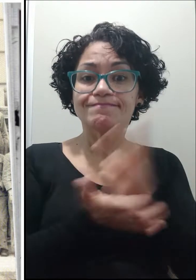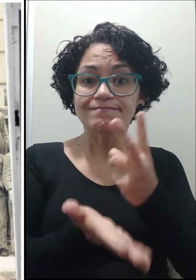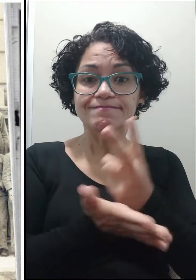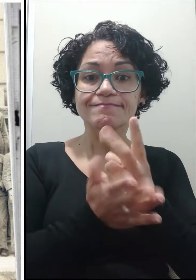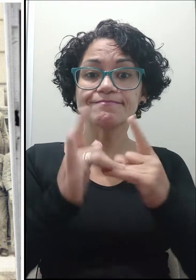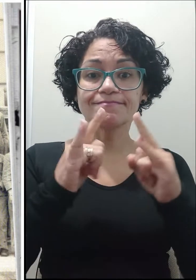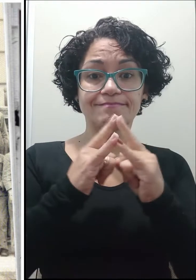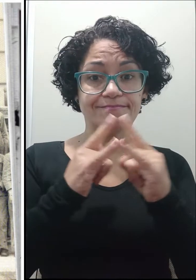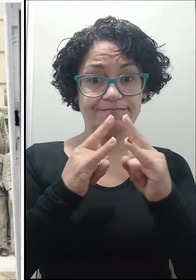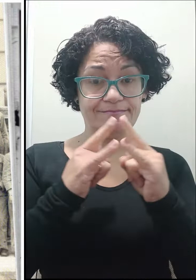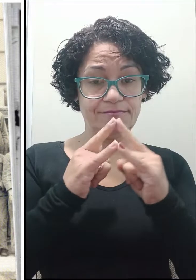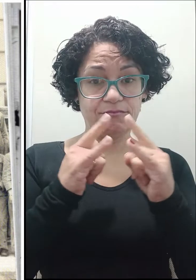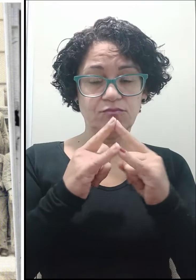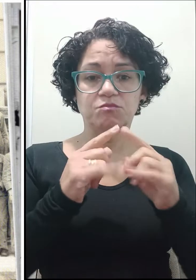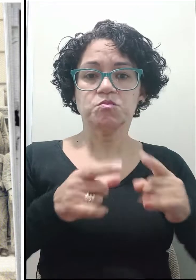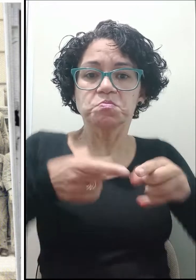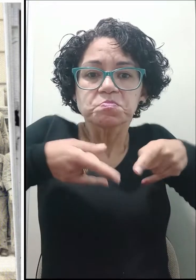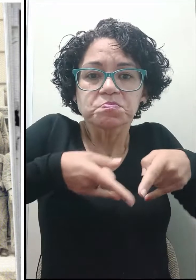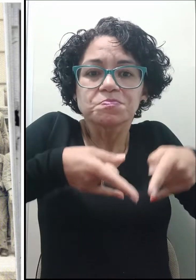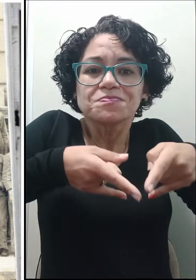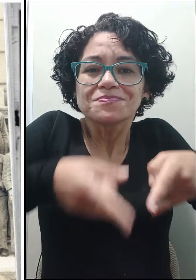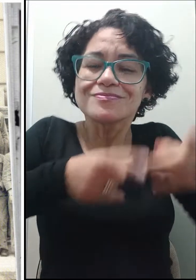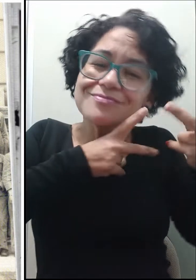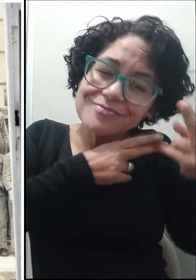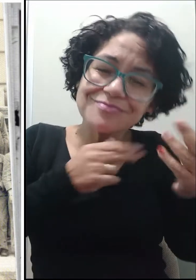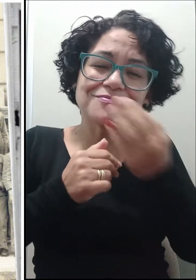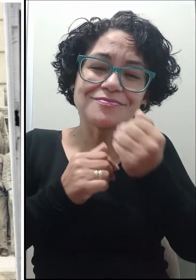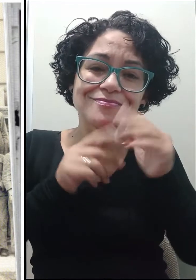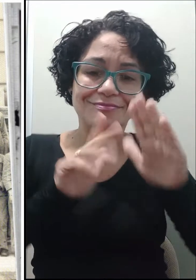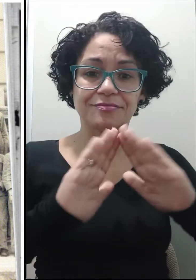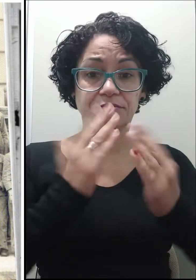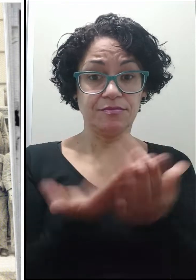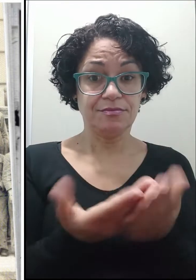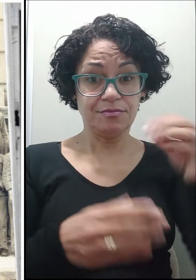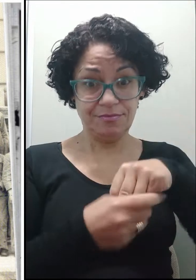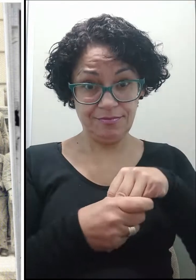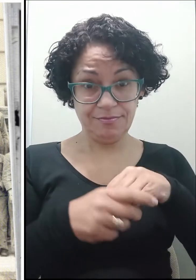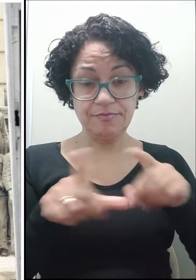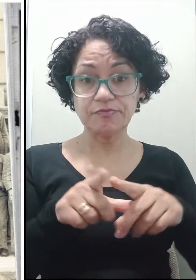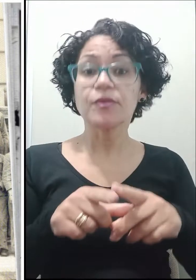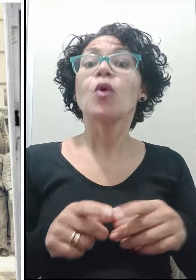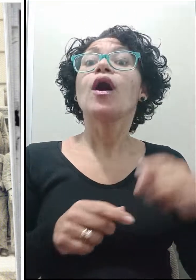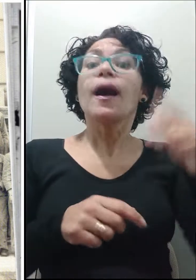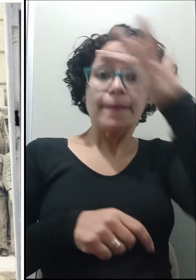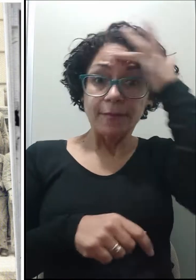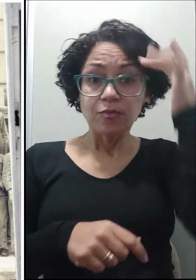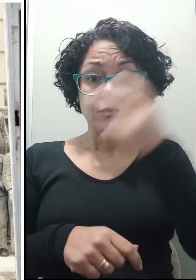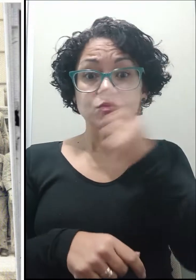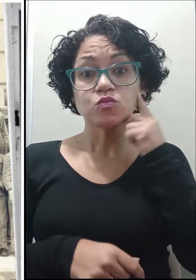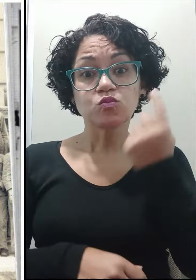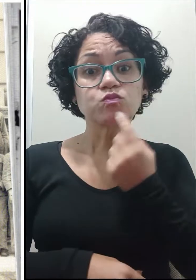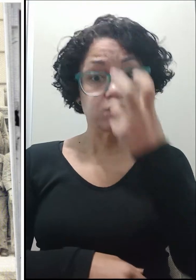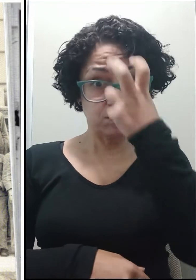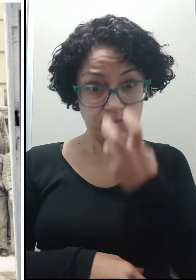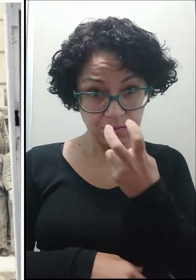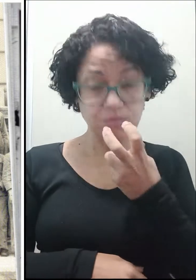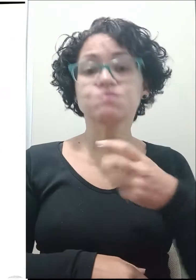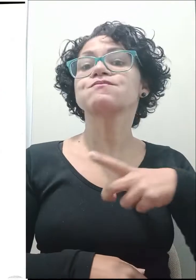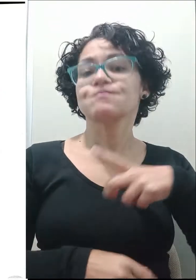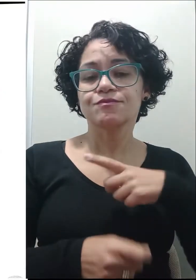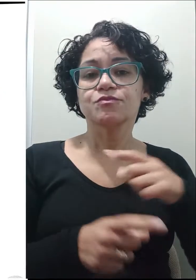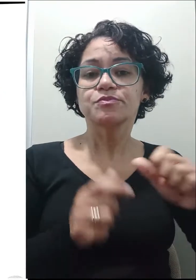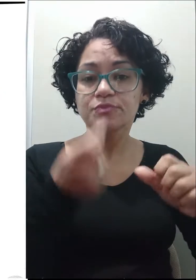terem incentivo para a educação no Brasil. O INES era muito visado pela mídia e